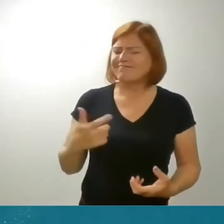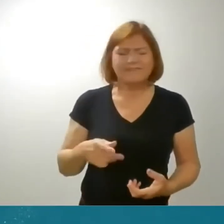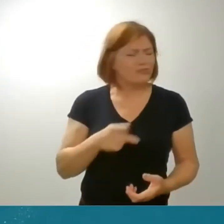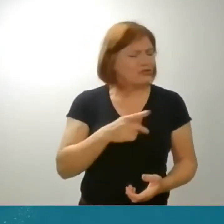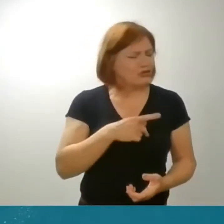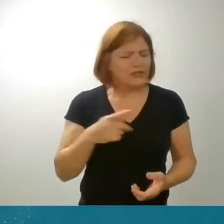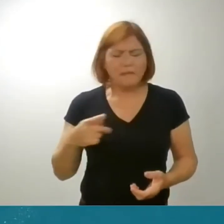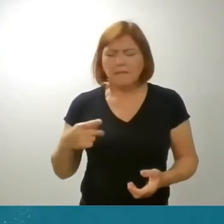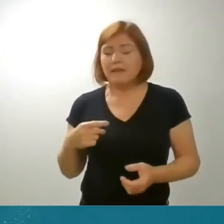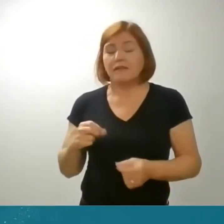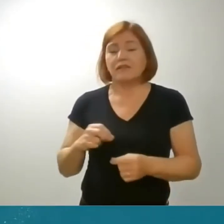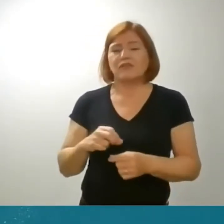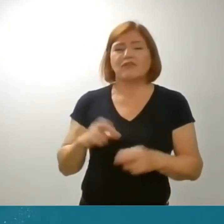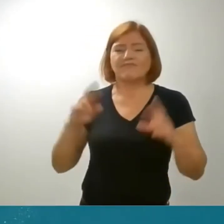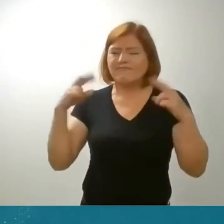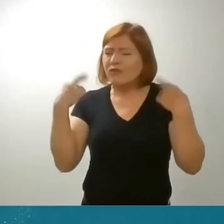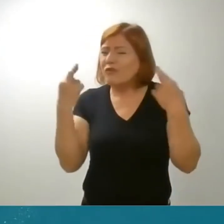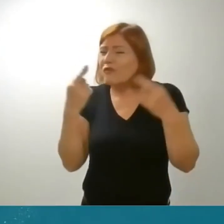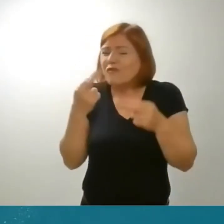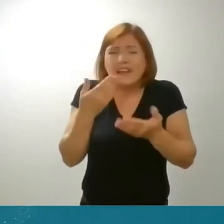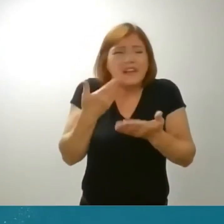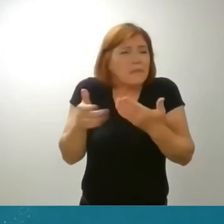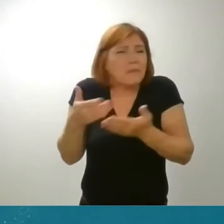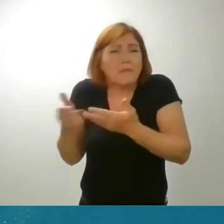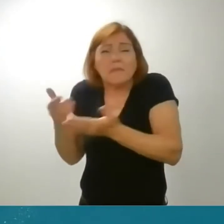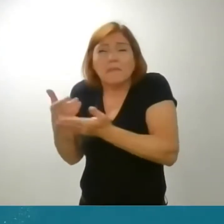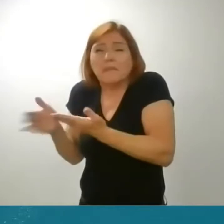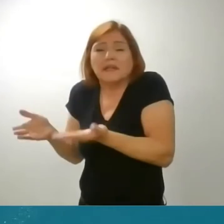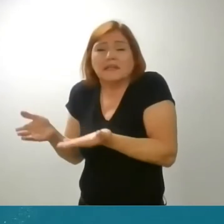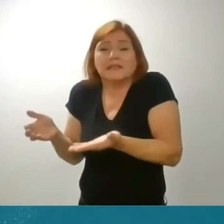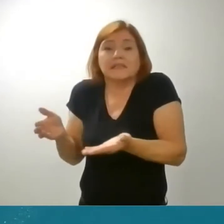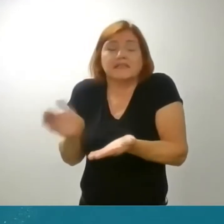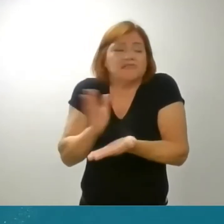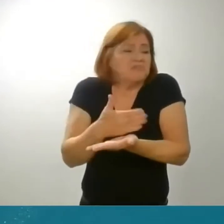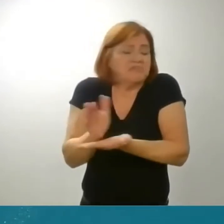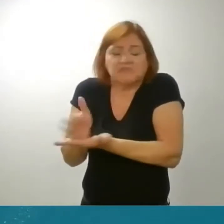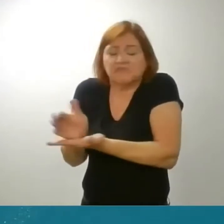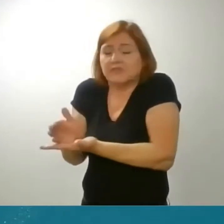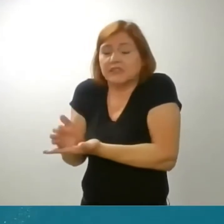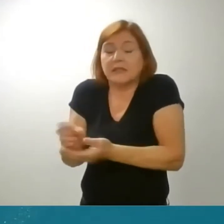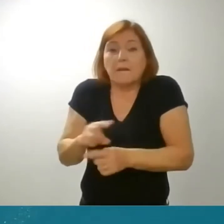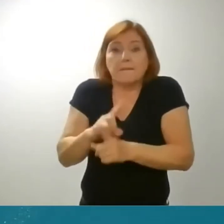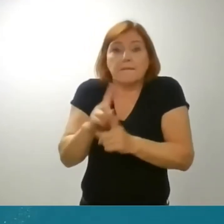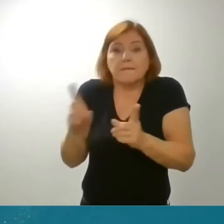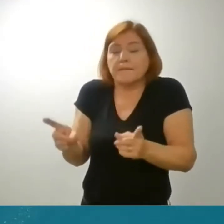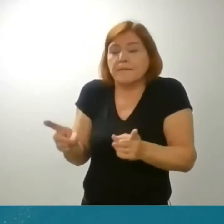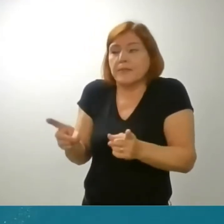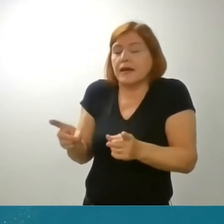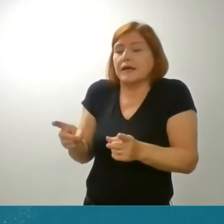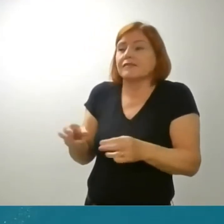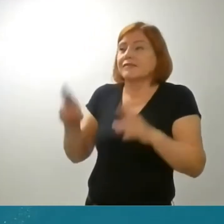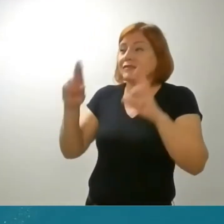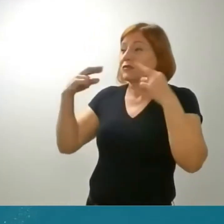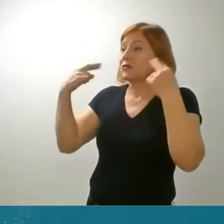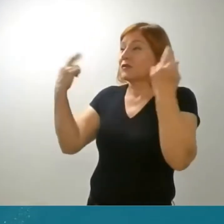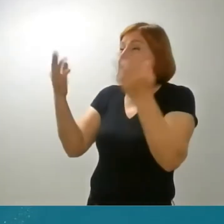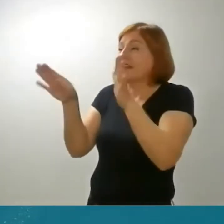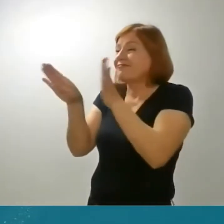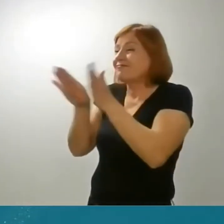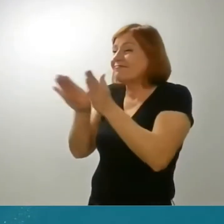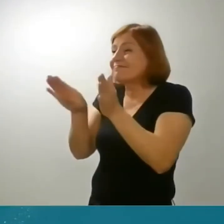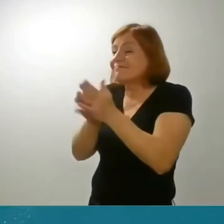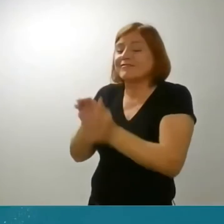para o estabelecer e o firmar mediante o juízo e a justiça, desde agora